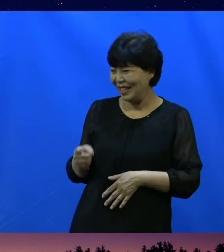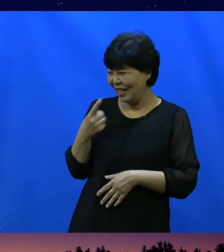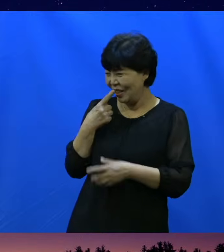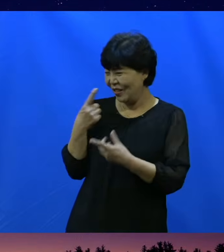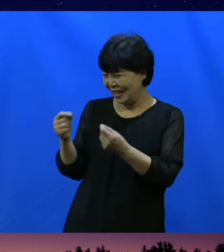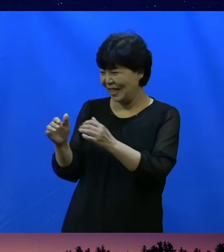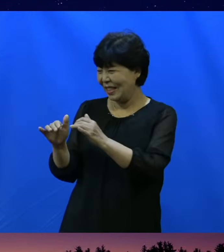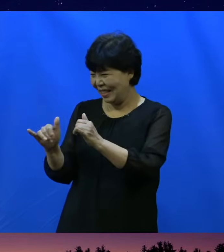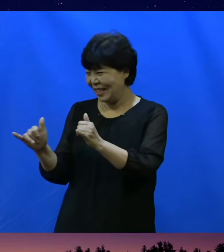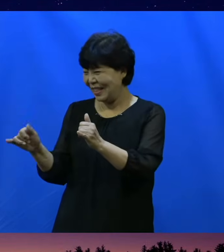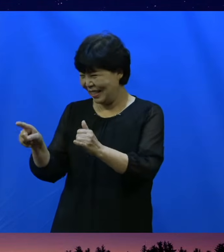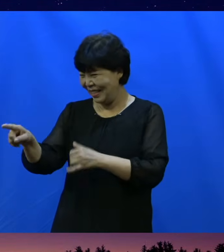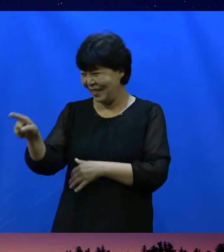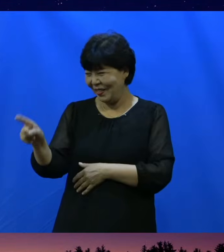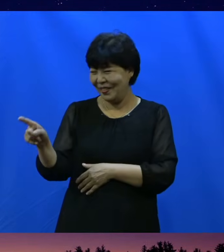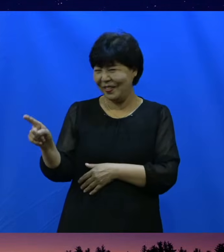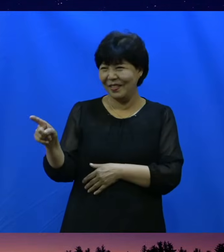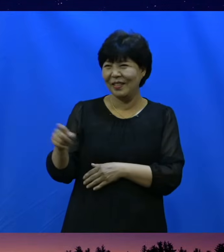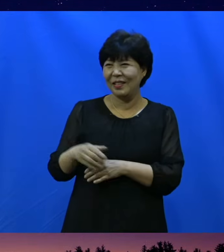그죠? 유혹과